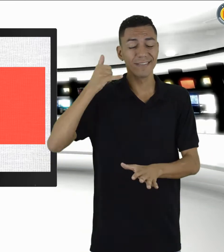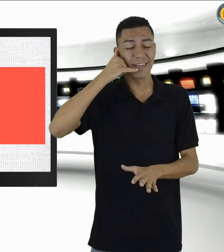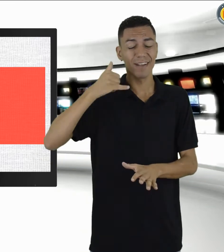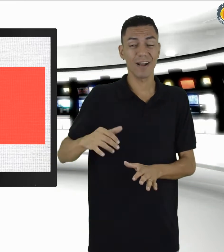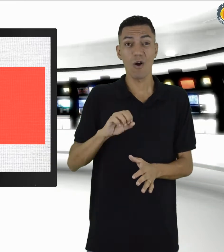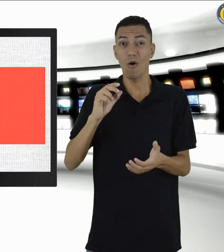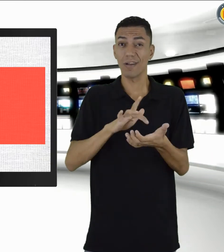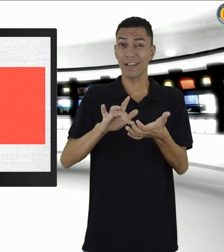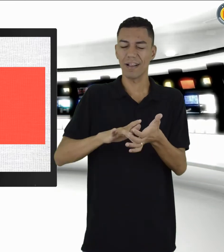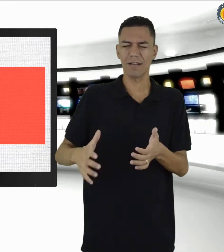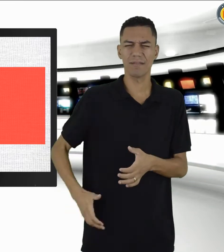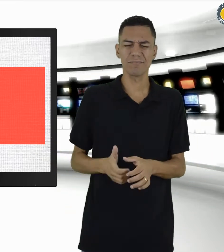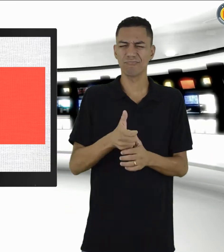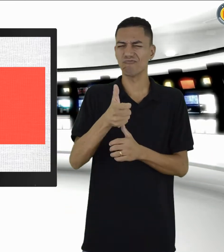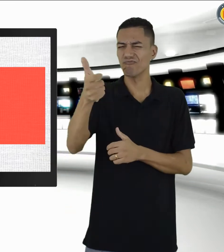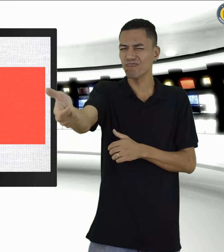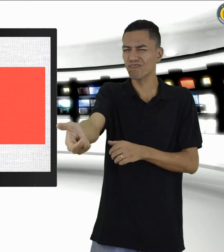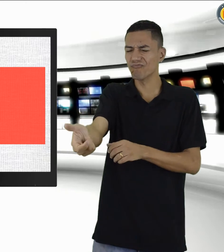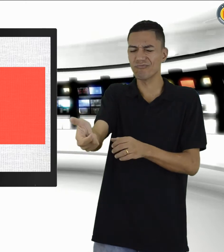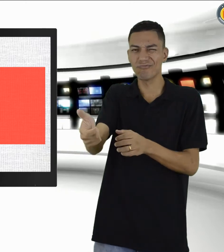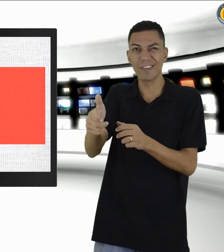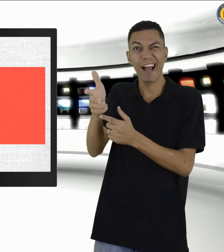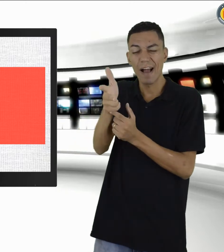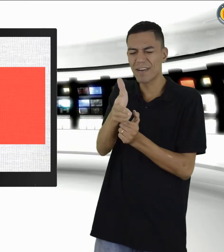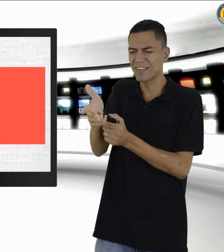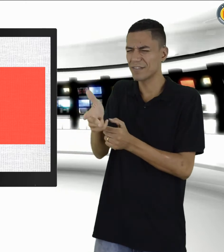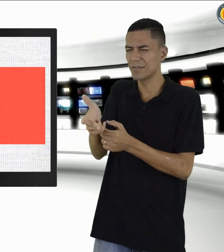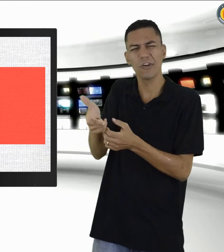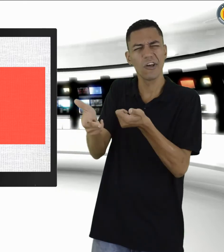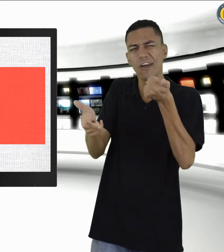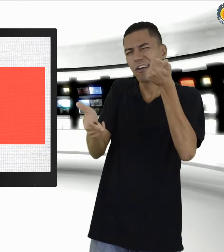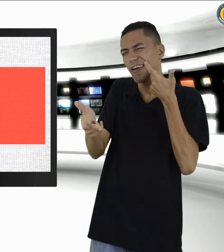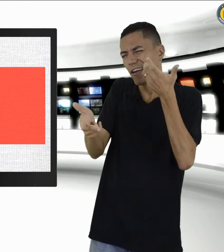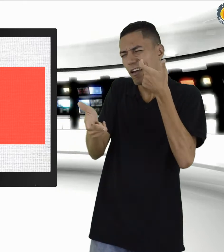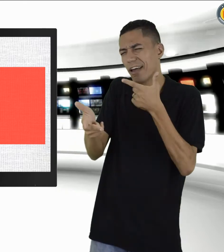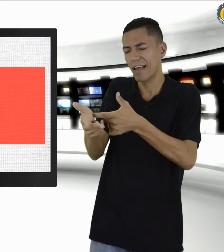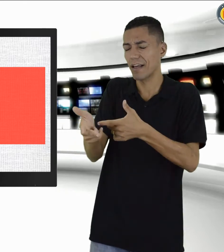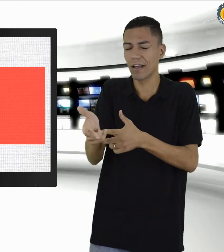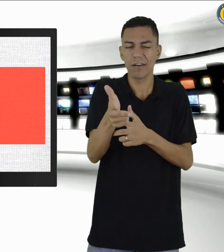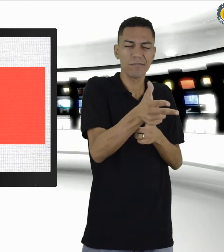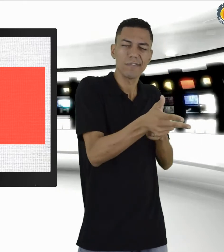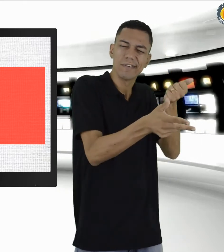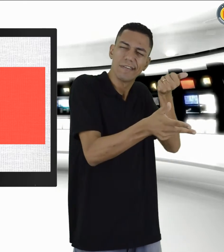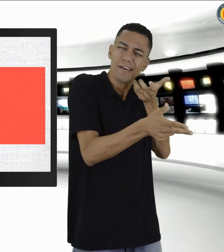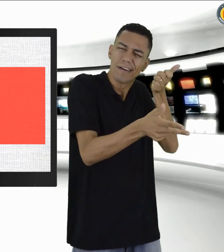o que é aquilo? A boa notícia é que isso já existe na forma de um aplicativo gratuito. Incrível,